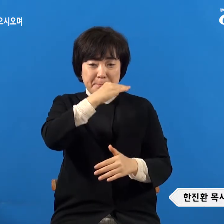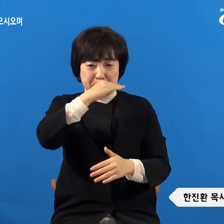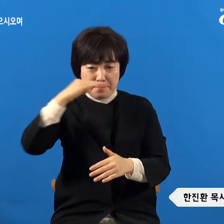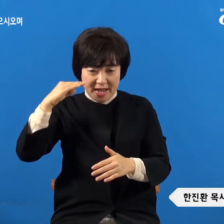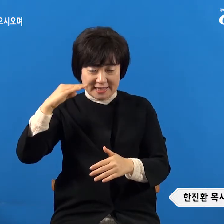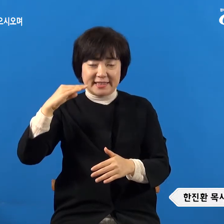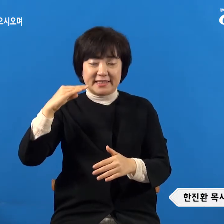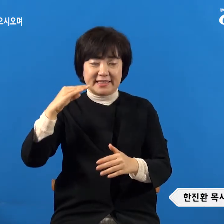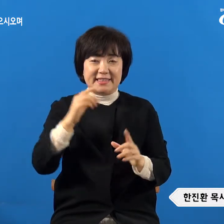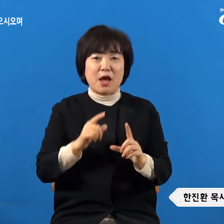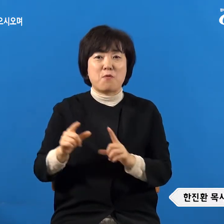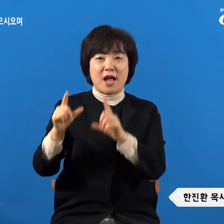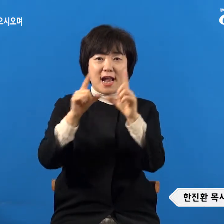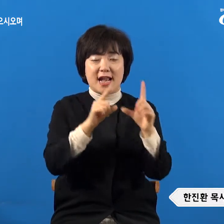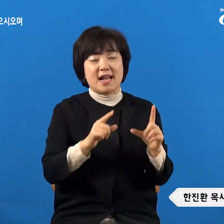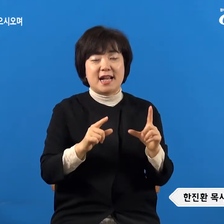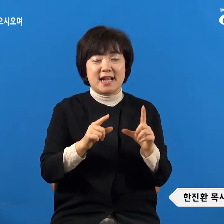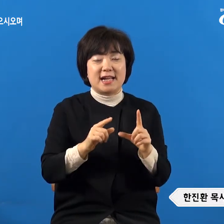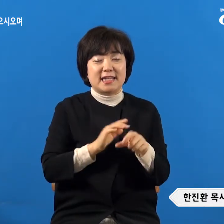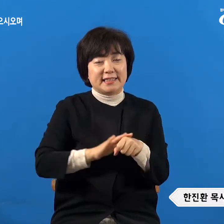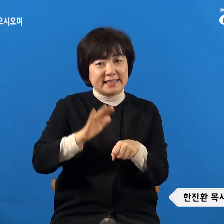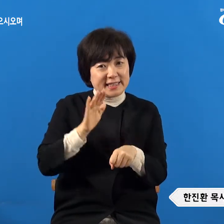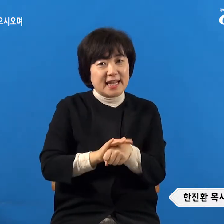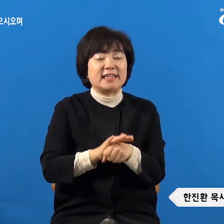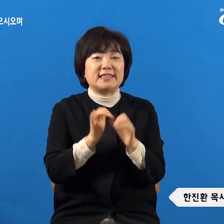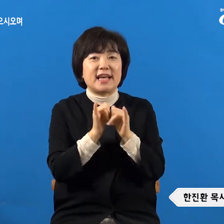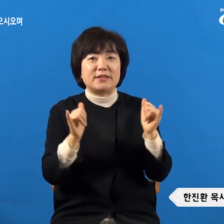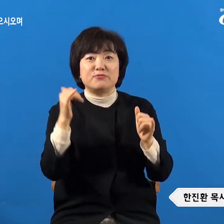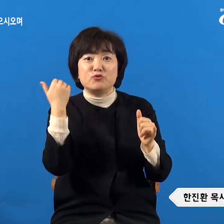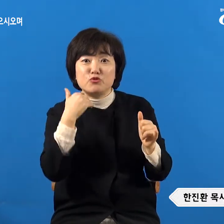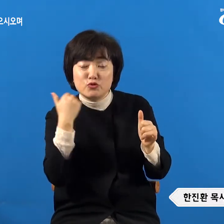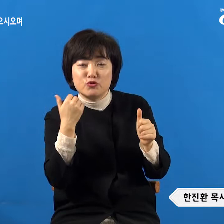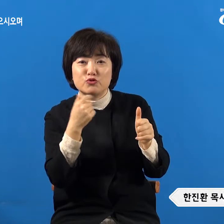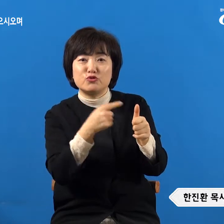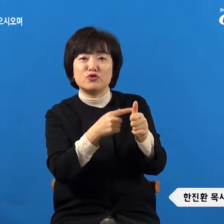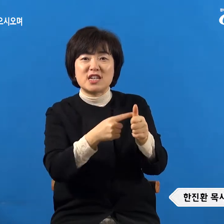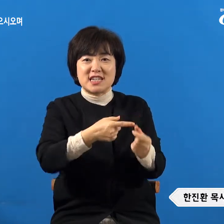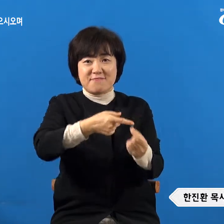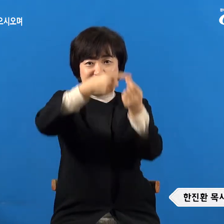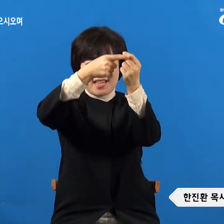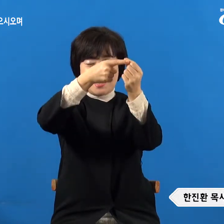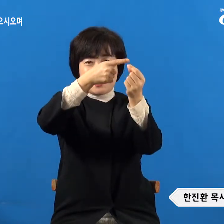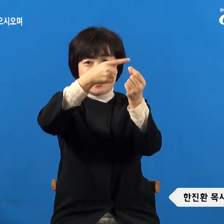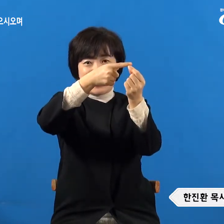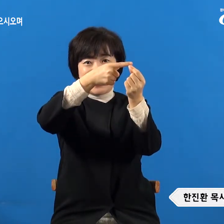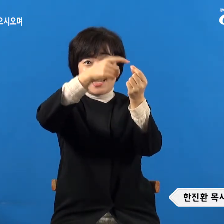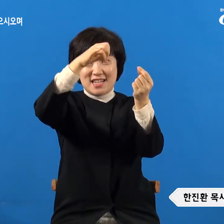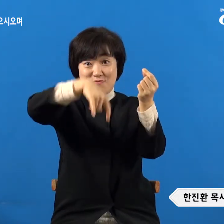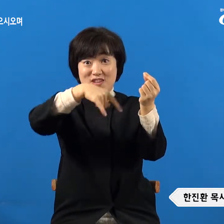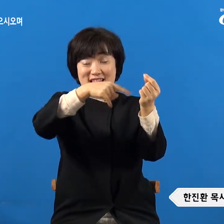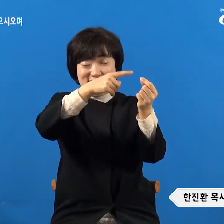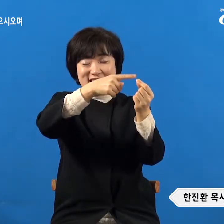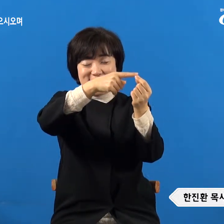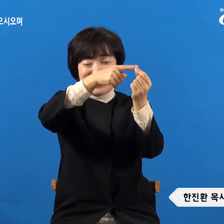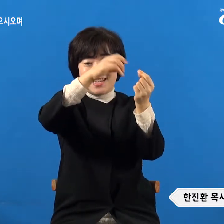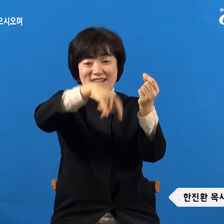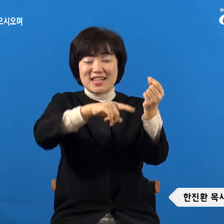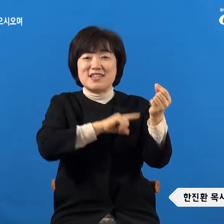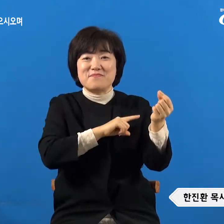생활 사나이가 누군가 설문조사를 했는데 당당히 1등에 뽑힌 사람이 차인표 씨입니다.